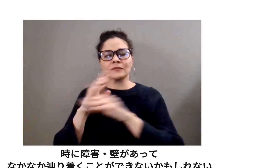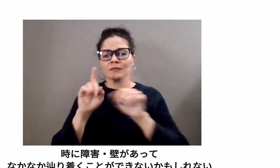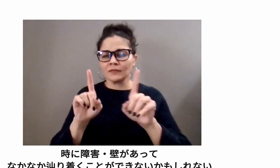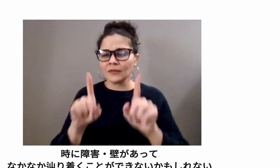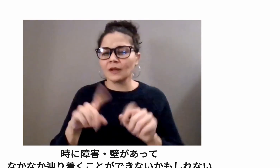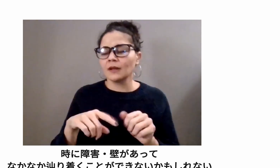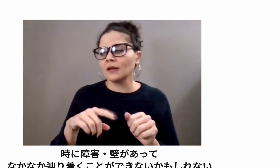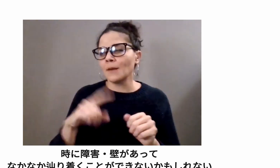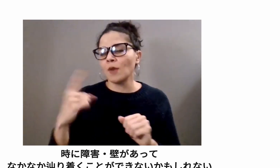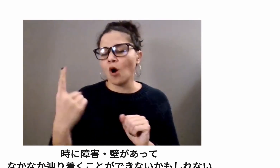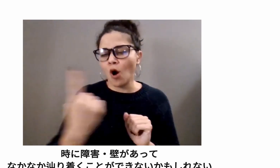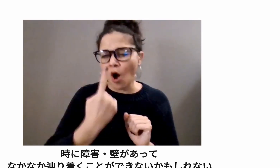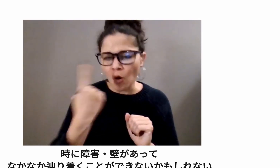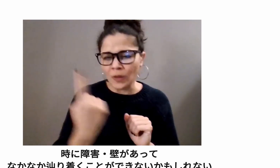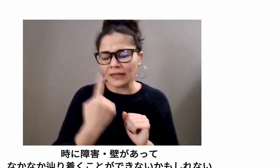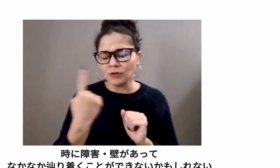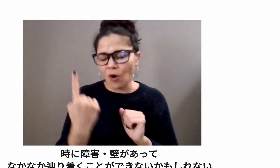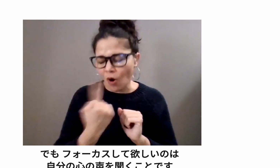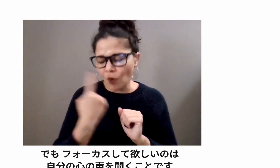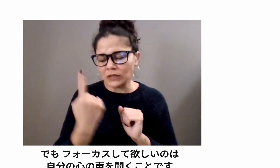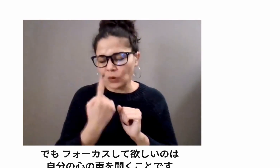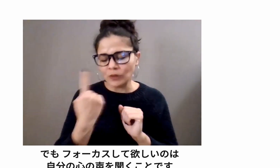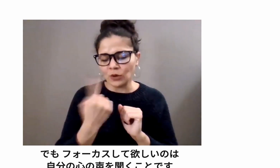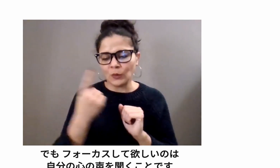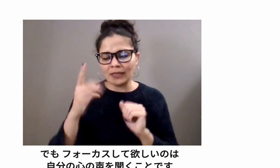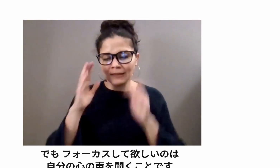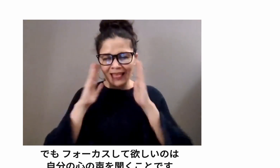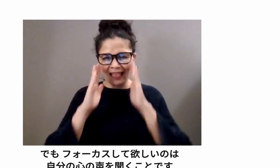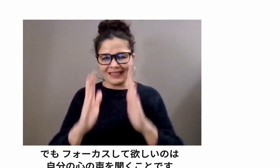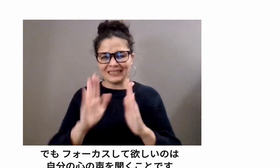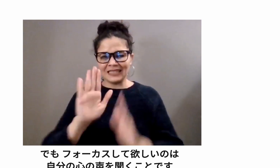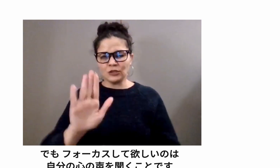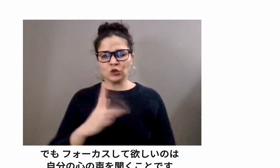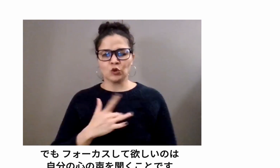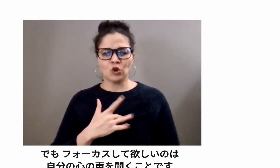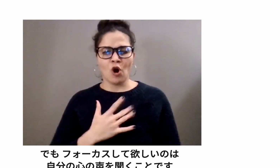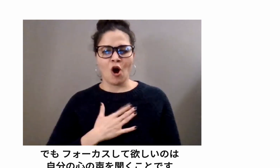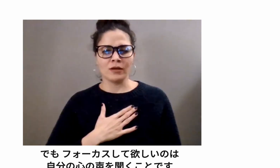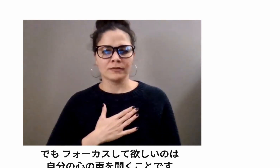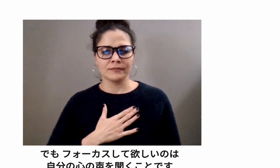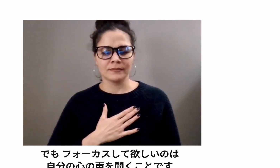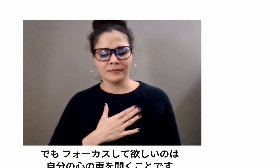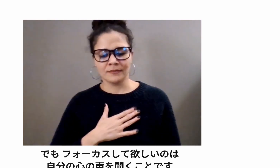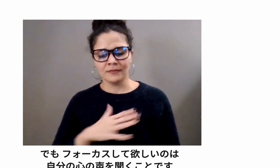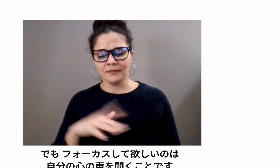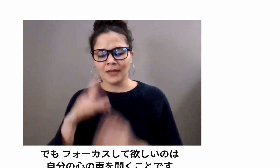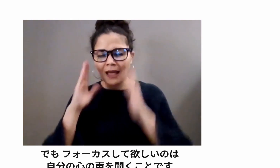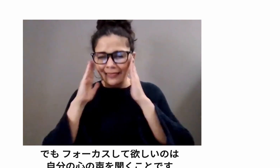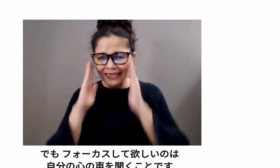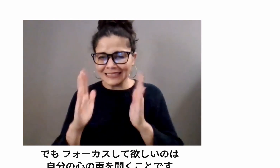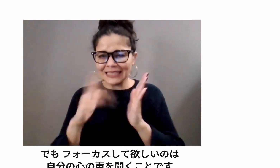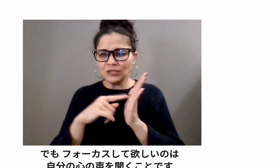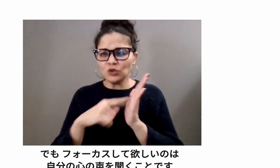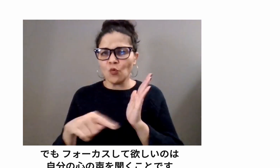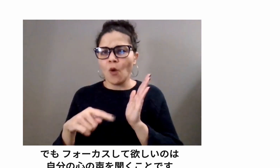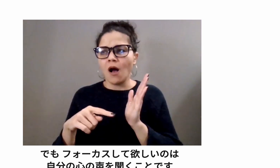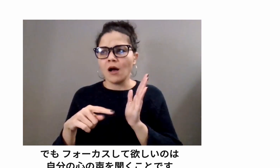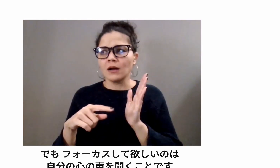なかそこにたどり着くことができないかもしれない。でもいつもいつもいつもとにかくフォーカスしてほしいのは自分の心の声を聞くということ